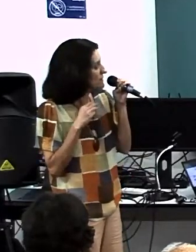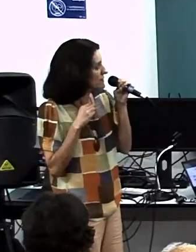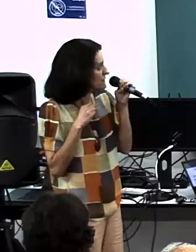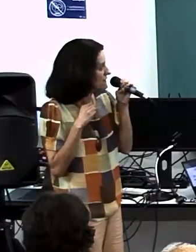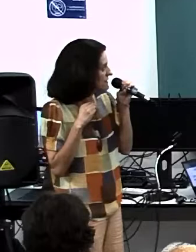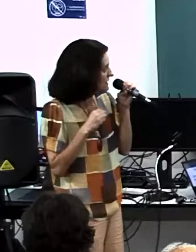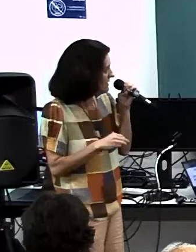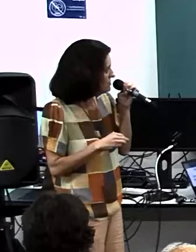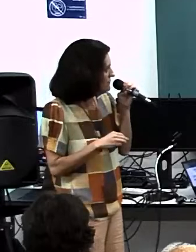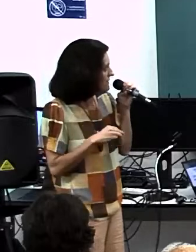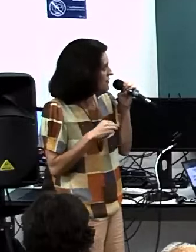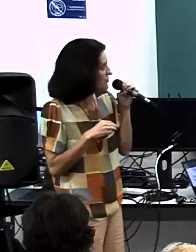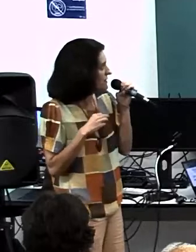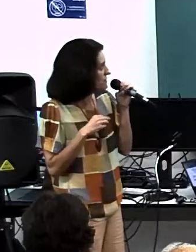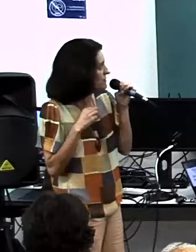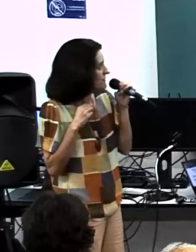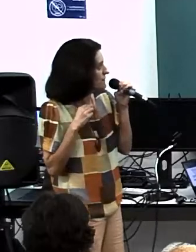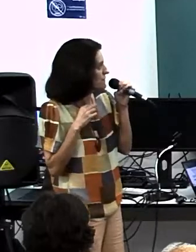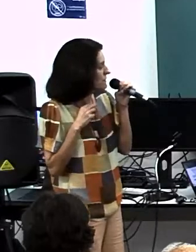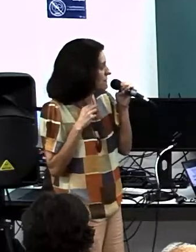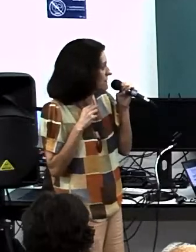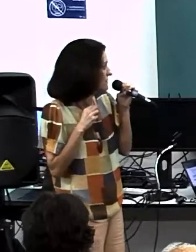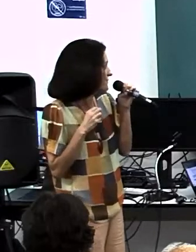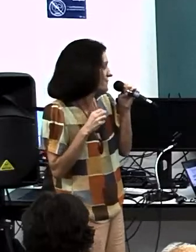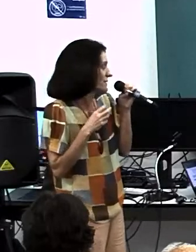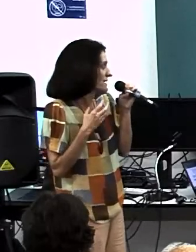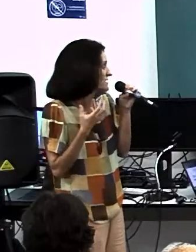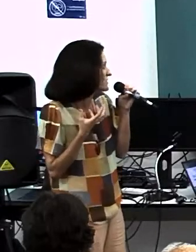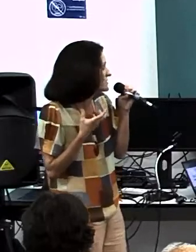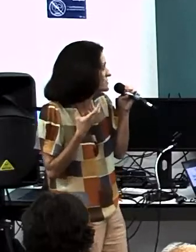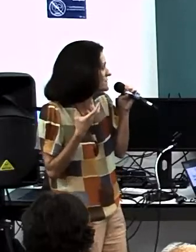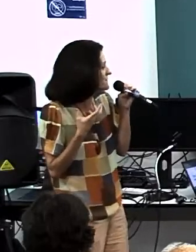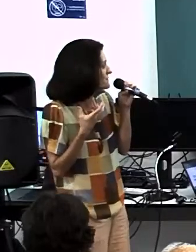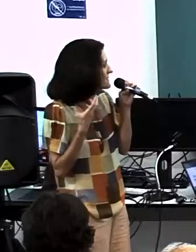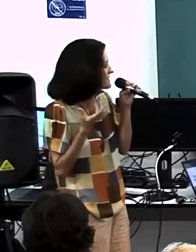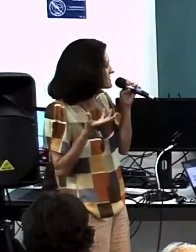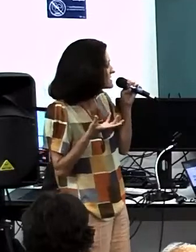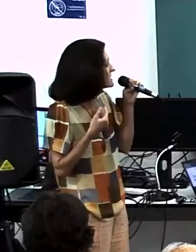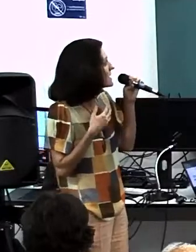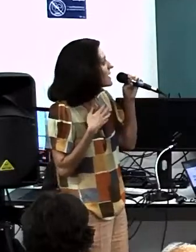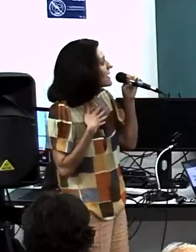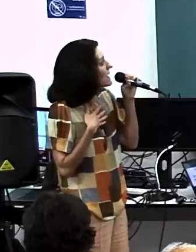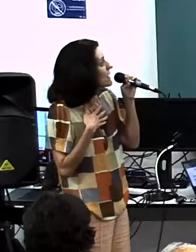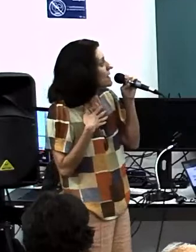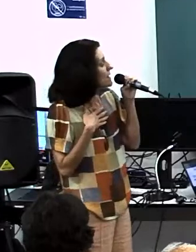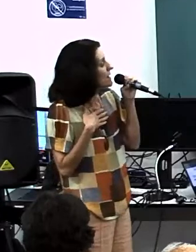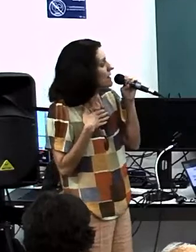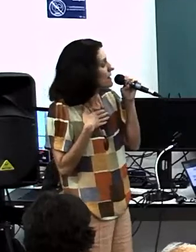também a velocidade dos articuladores, o que ele está chamando de formality,